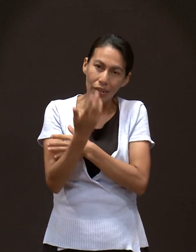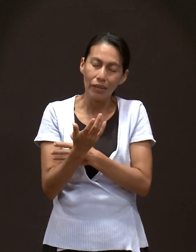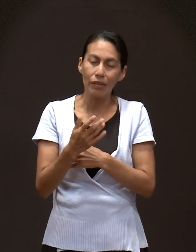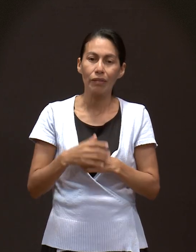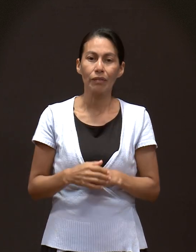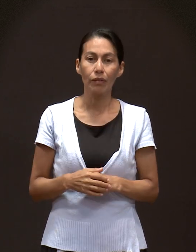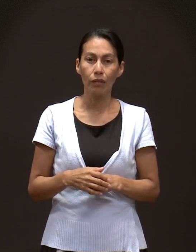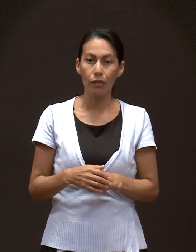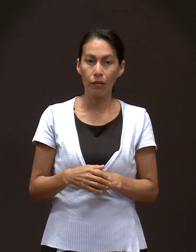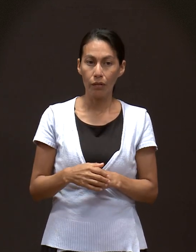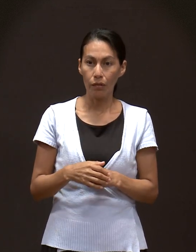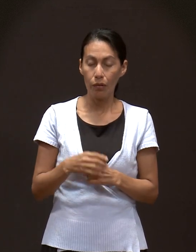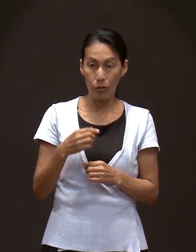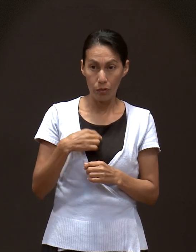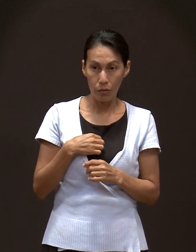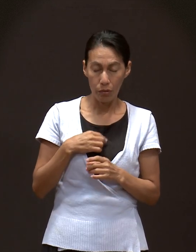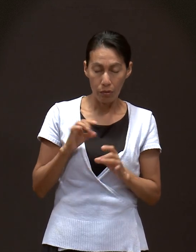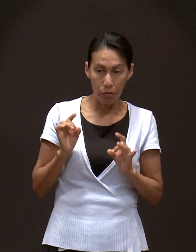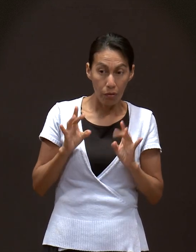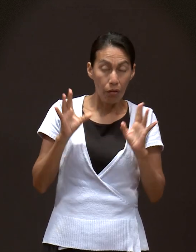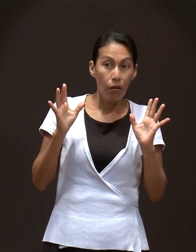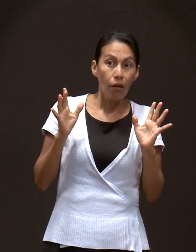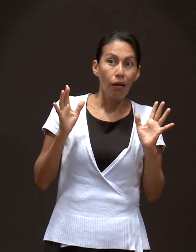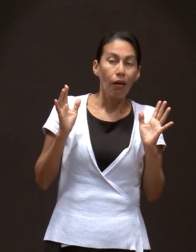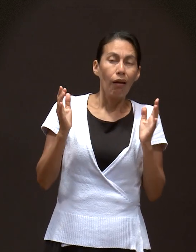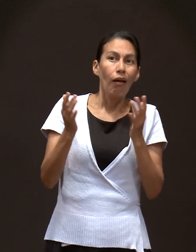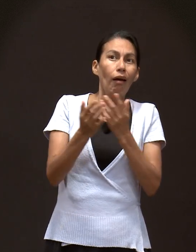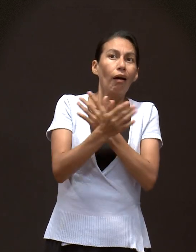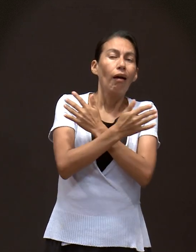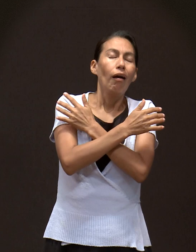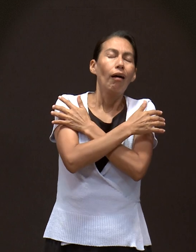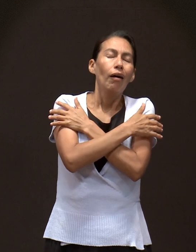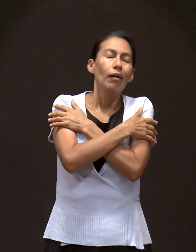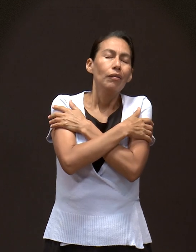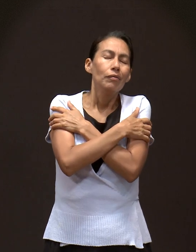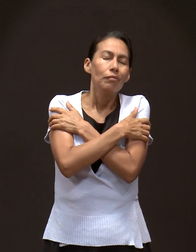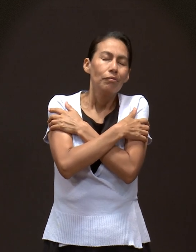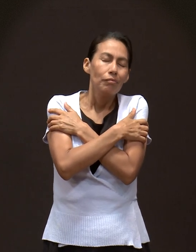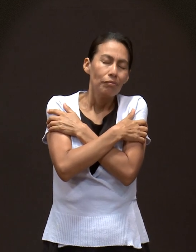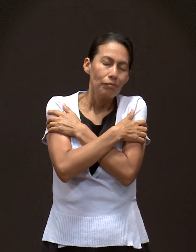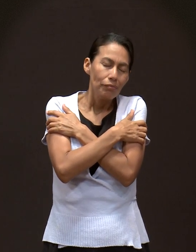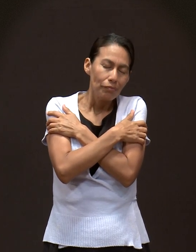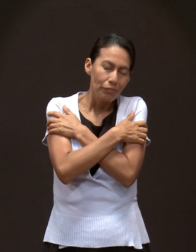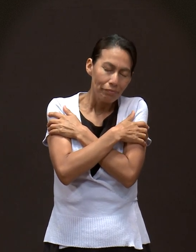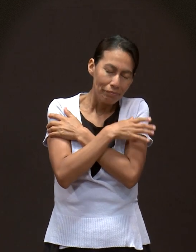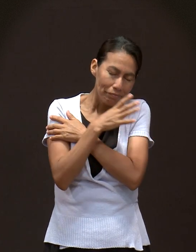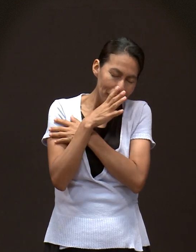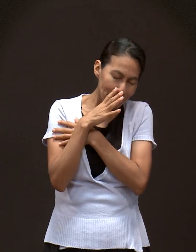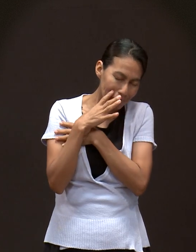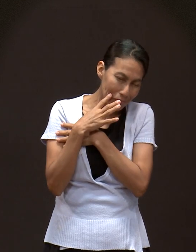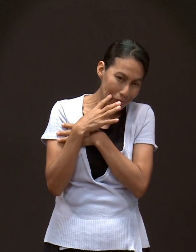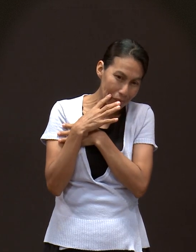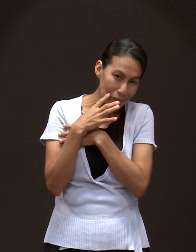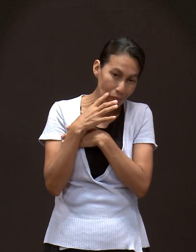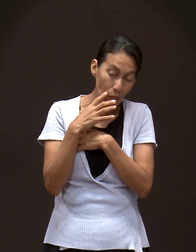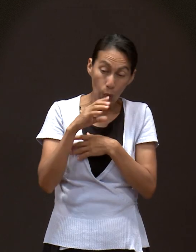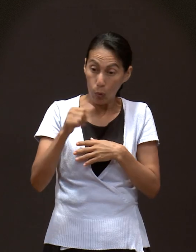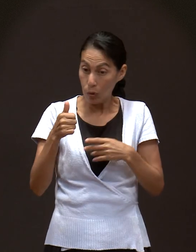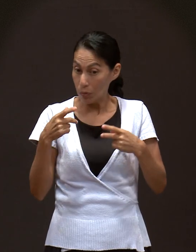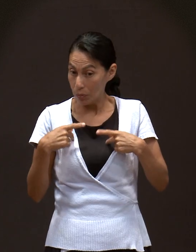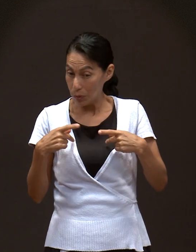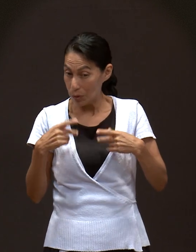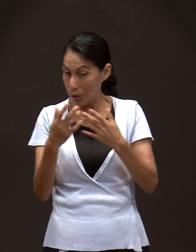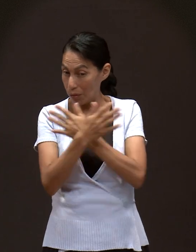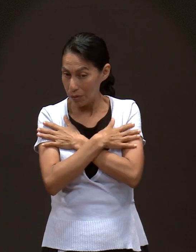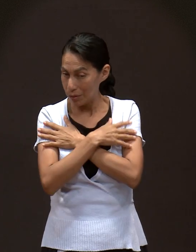Pastor, cuando la persona me abrazó, lloré, lloré y me dejé la sensación de ese abrazo, no es el